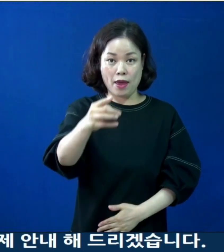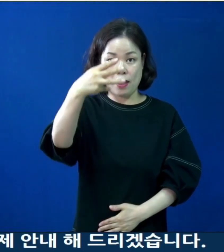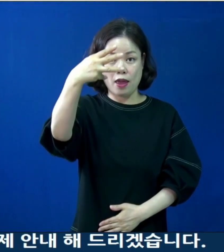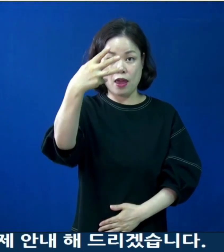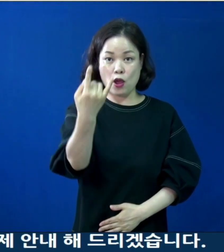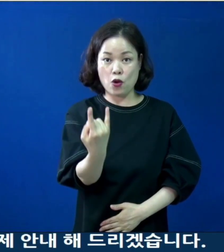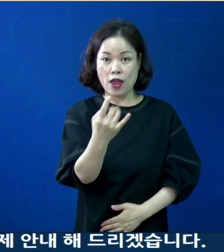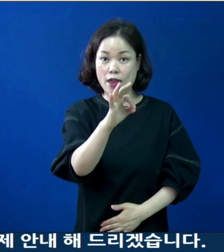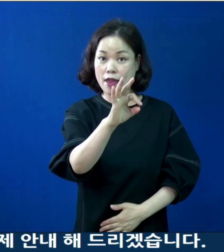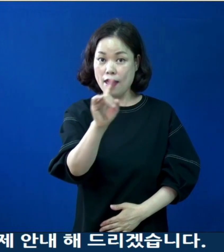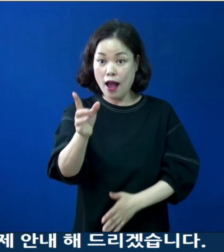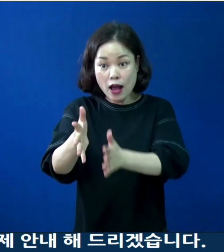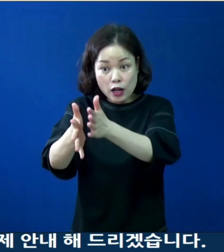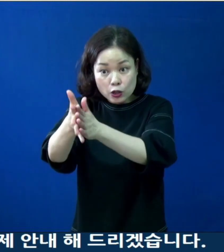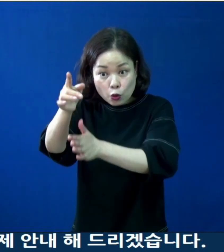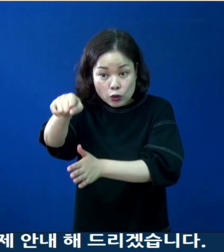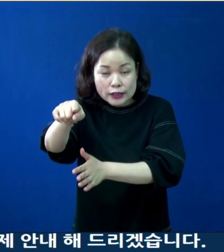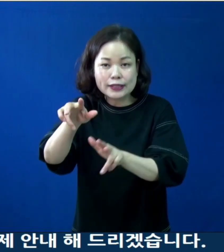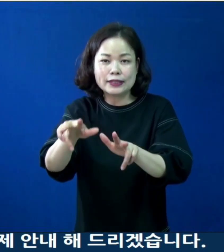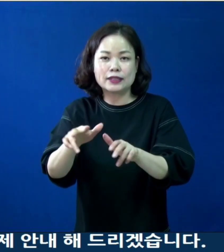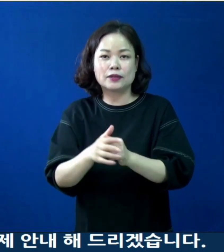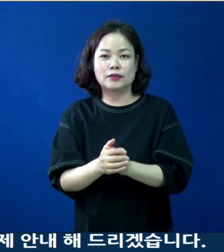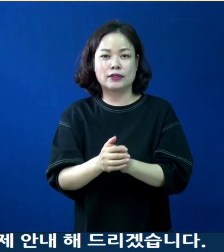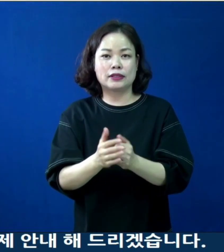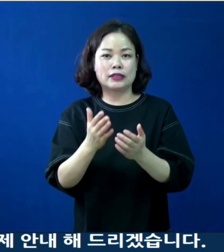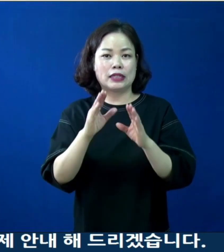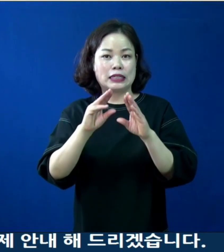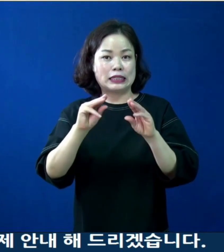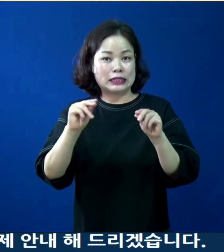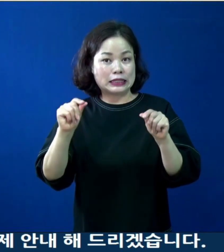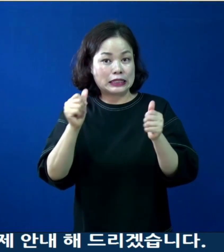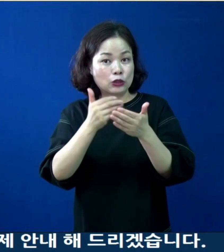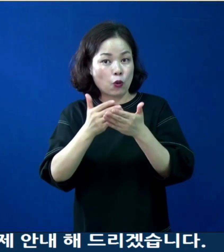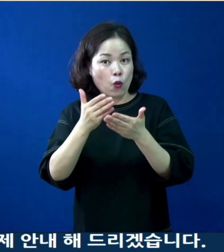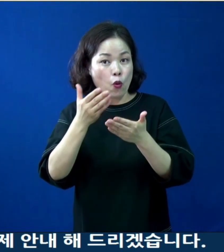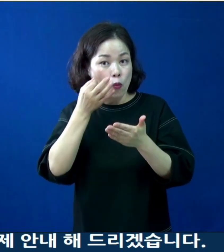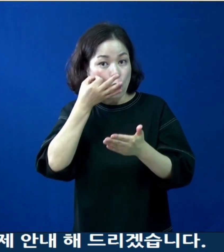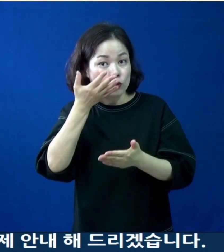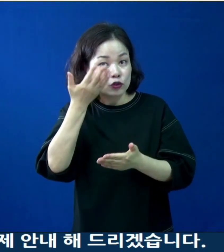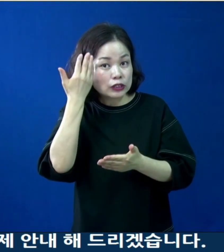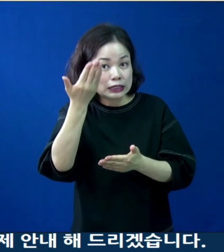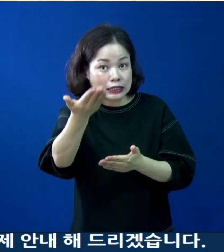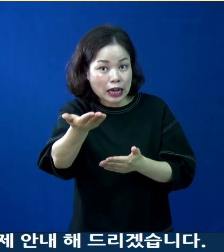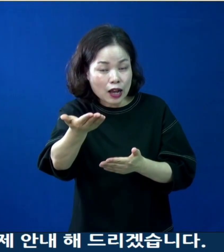아까 다시 이제 지도로 혹시 가주실 수 있으세요? 두 번째 지도.